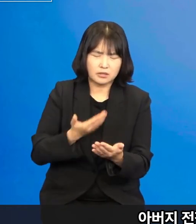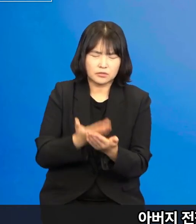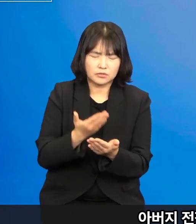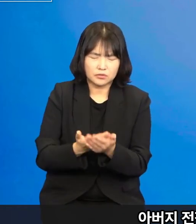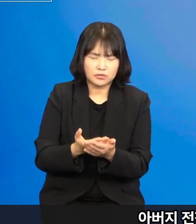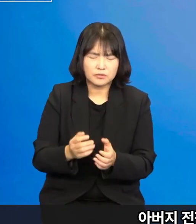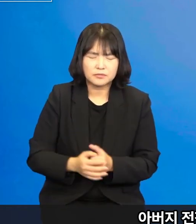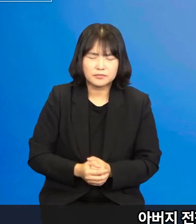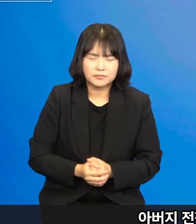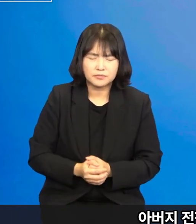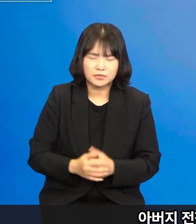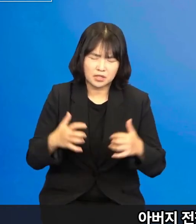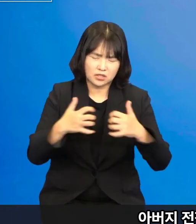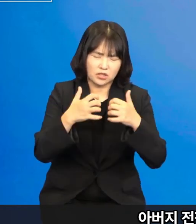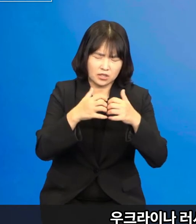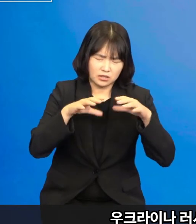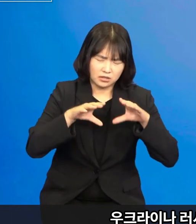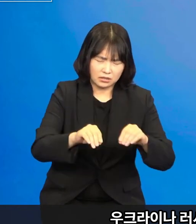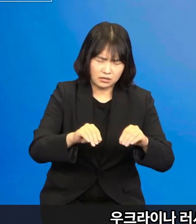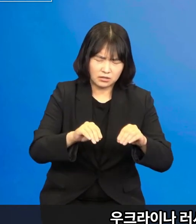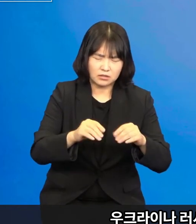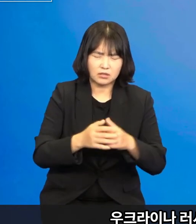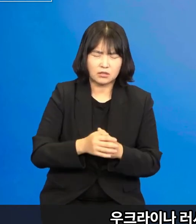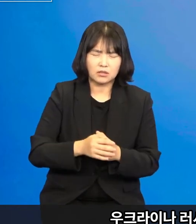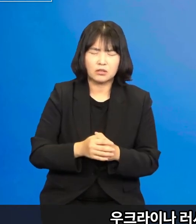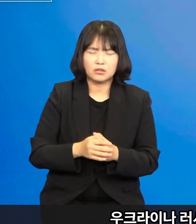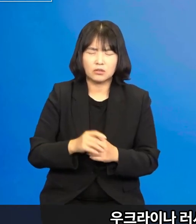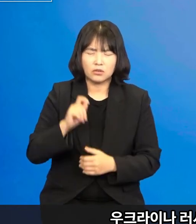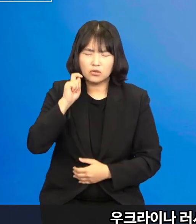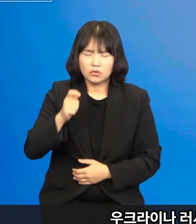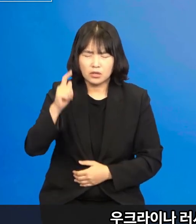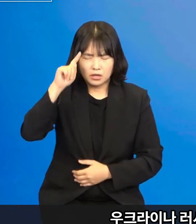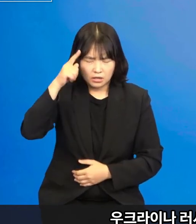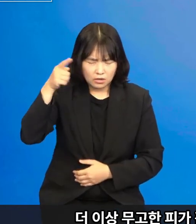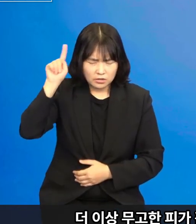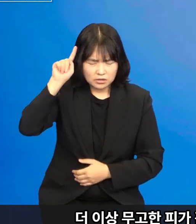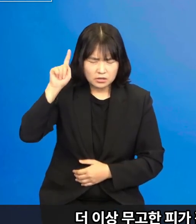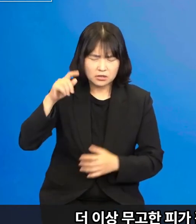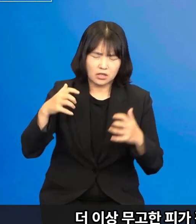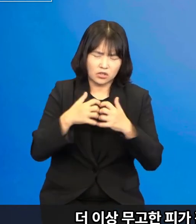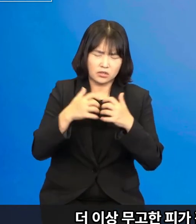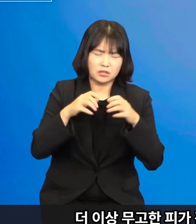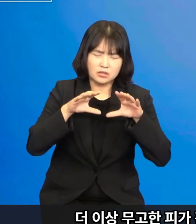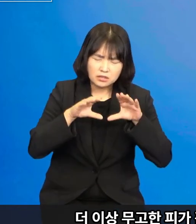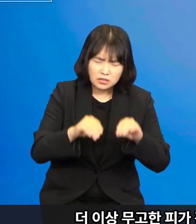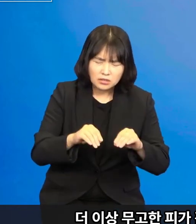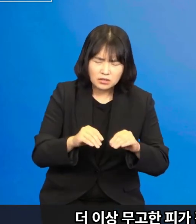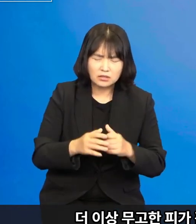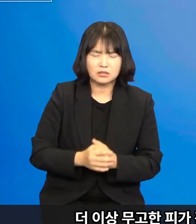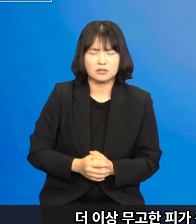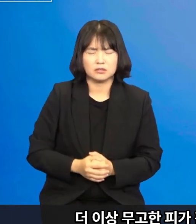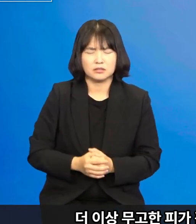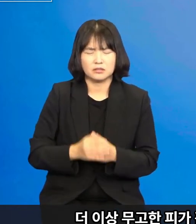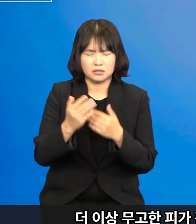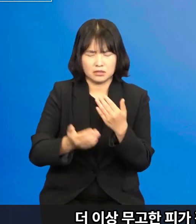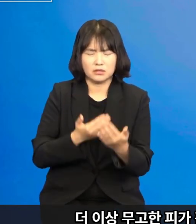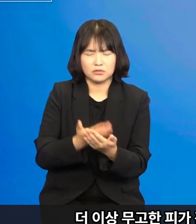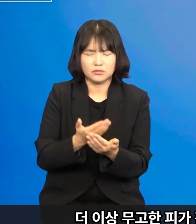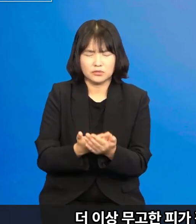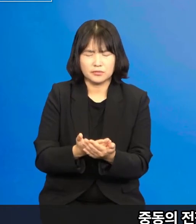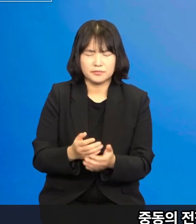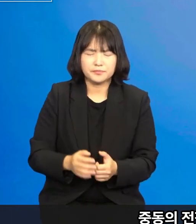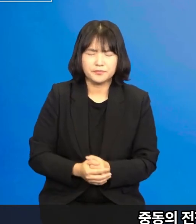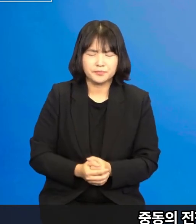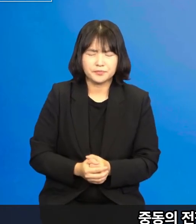주시옵소서. 아버지, 전쟁이 그치게 하소서. 우크라이나, 러시아 전쟁이 속히 그치고 더 이상 무고한 피가 흘리지 않게 하여